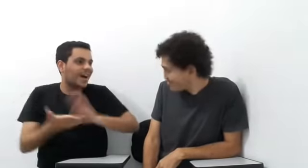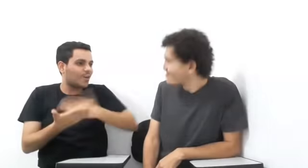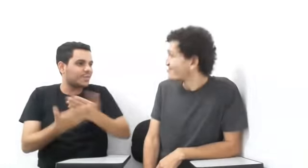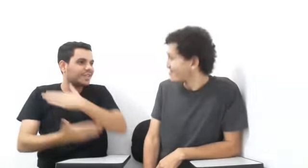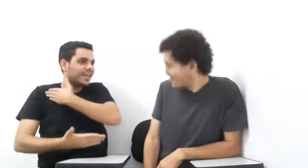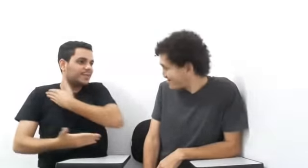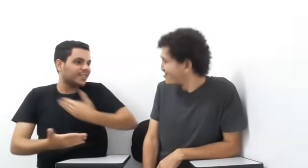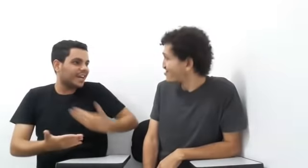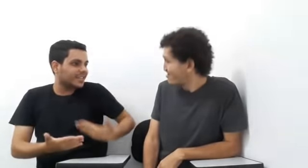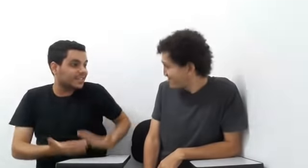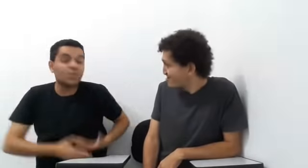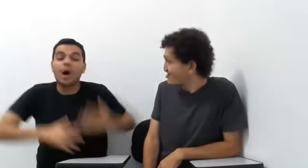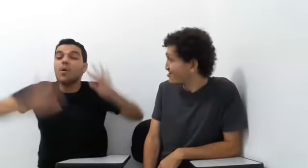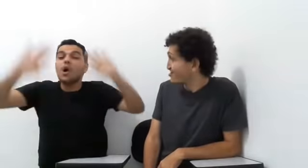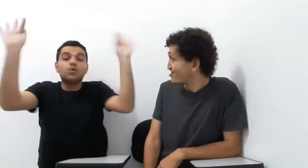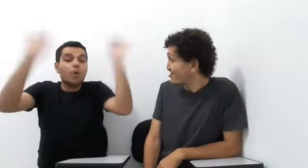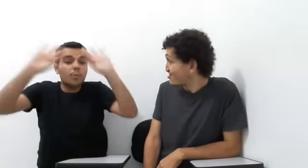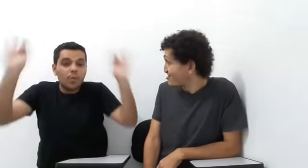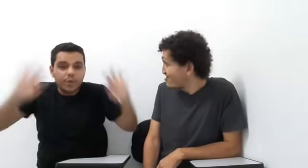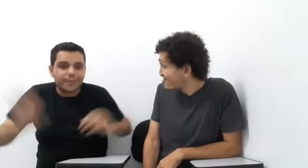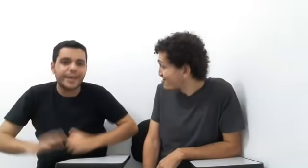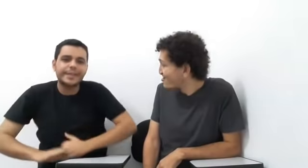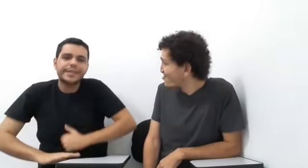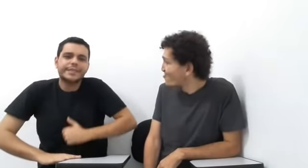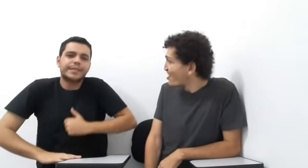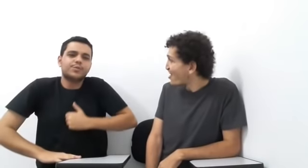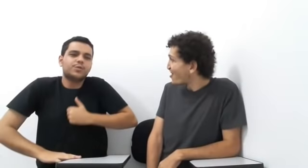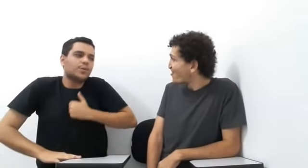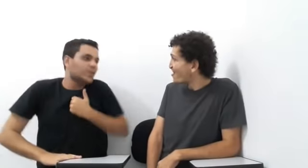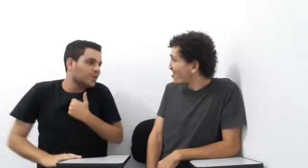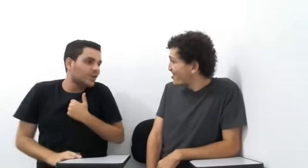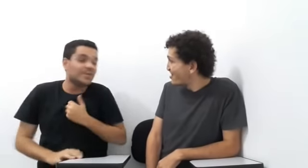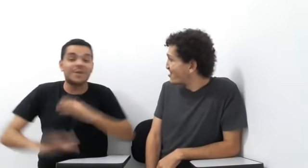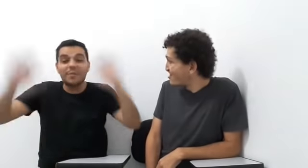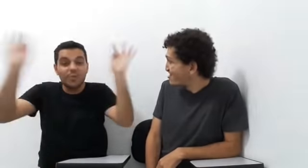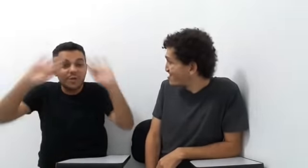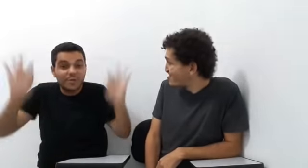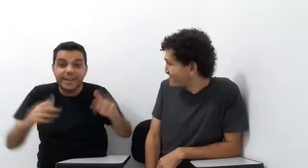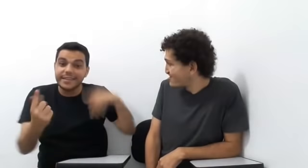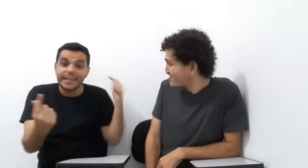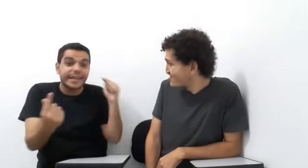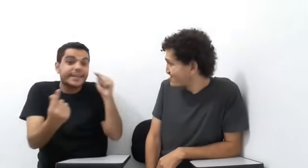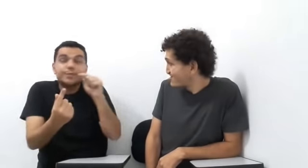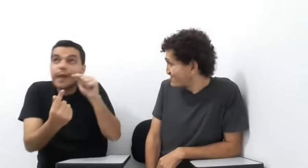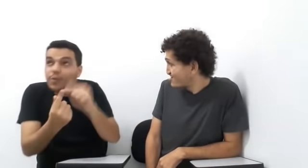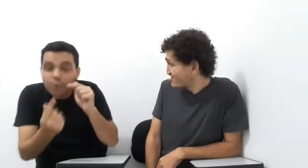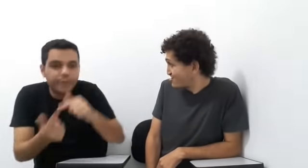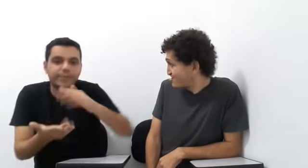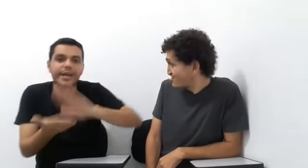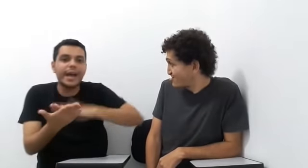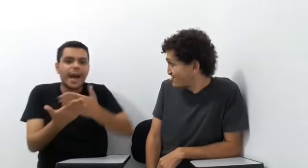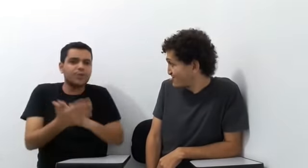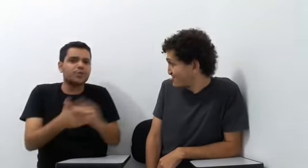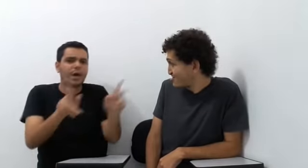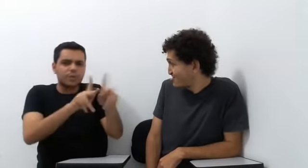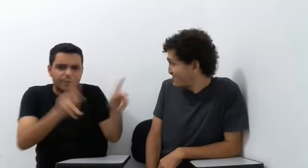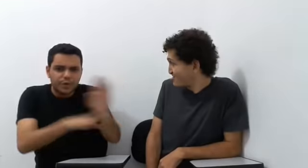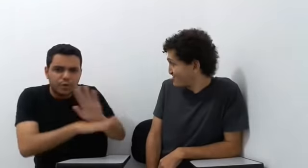como intérprete da rede estadual. Estou muito feliz e muito orgulhoso também, muito feliz, e espero muito, né, ajudar os professores, que